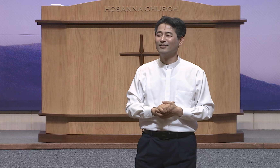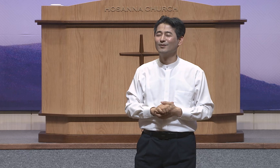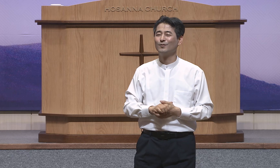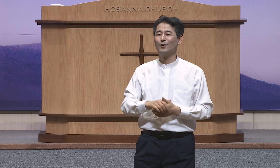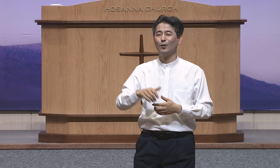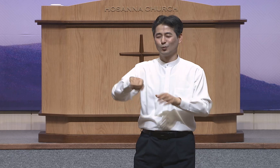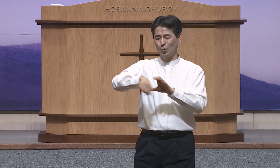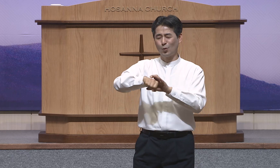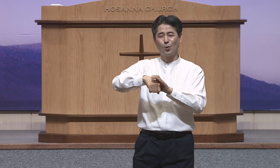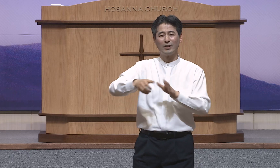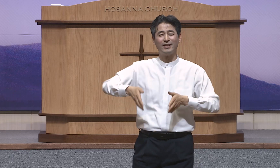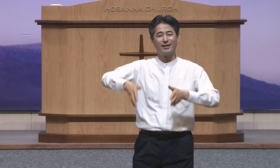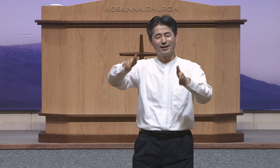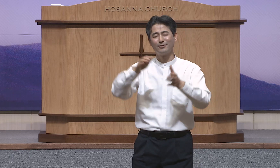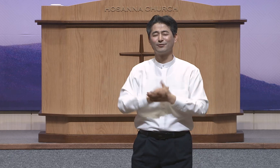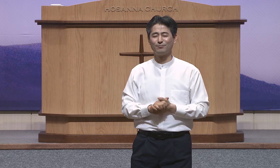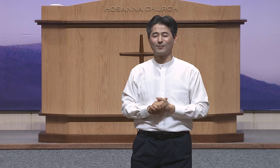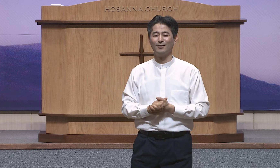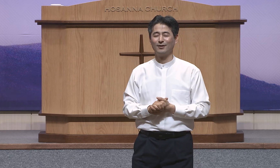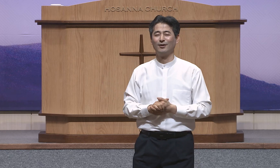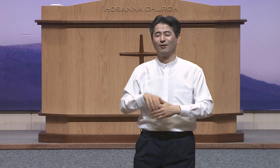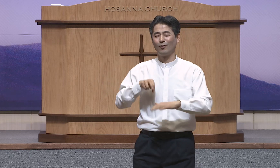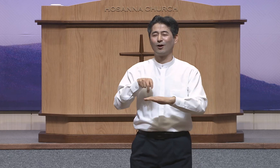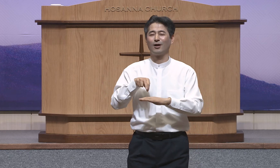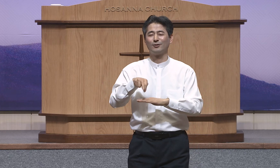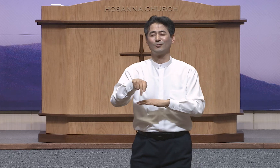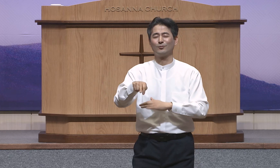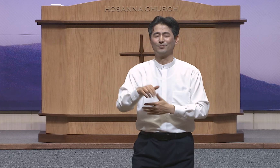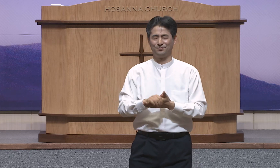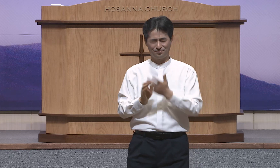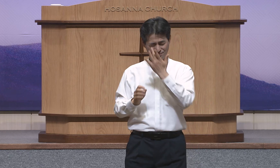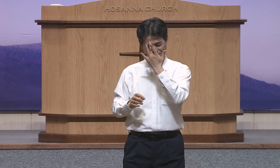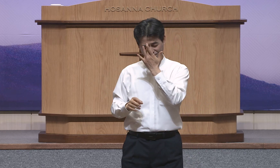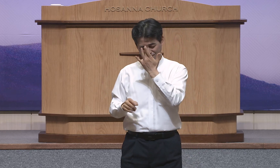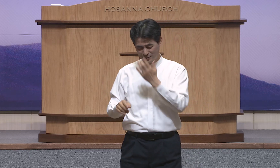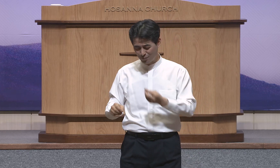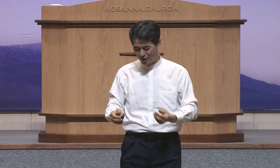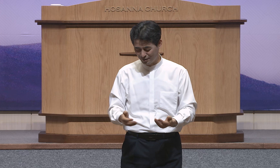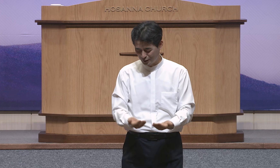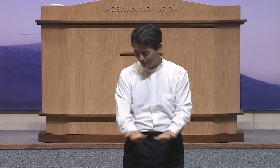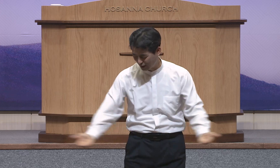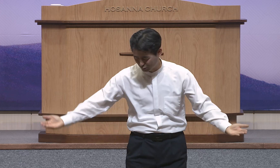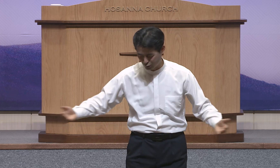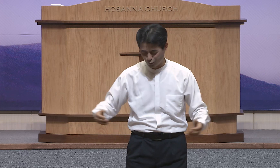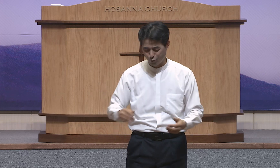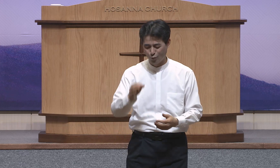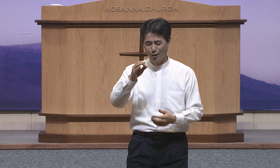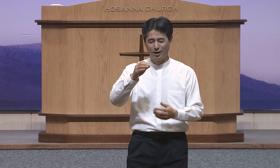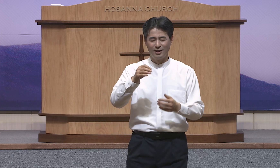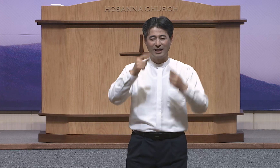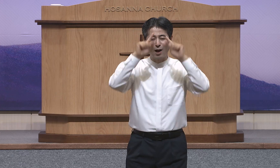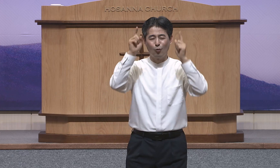그런 생각을 하고 있었는데 제가 종로에서 길을 걸어가고 있는데 그때 이제